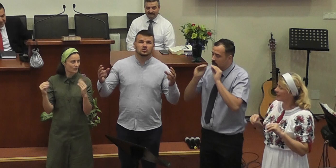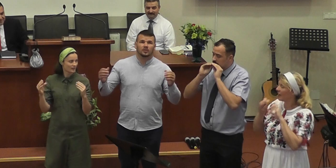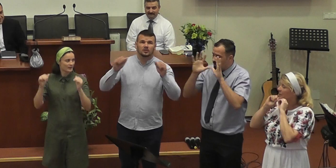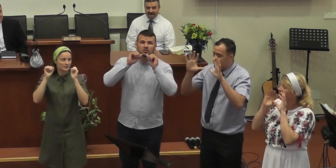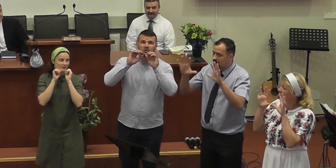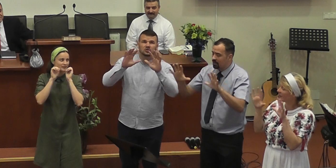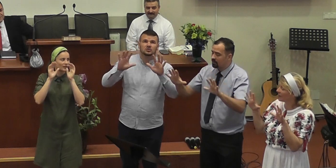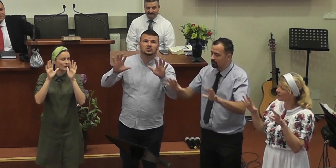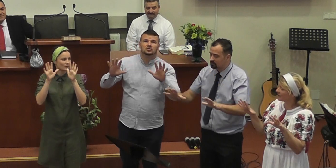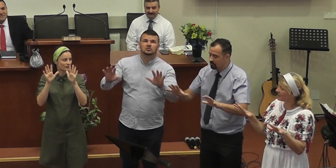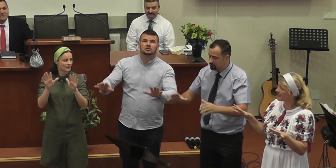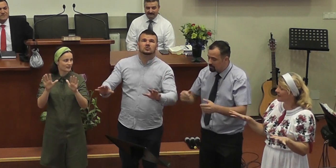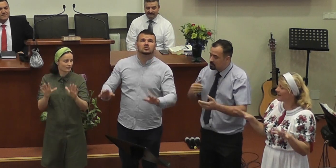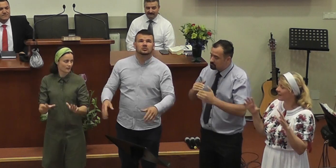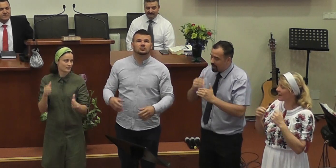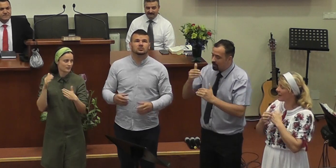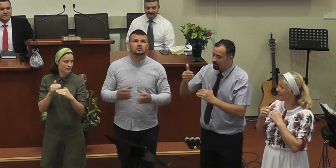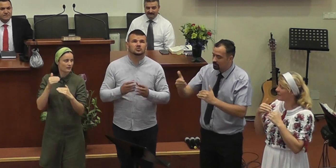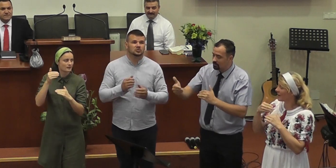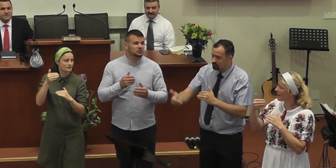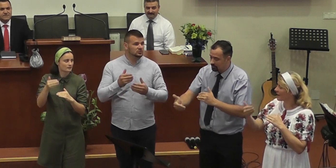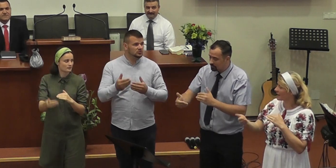Multă binecuvântare